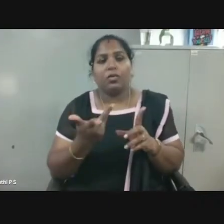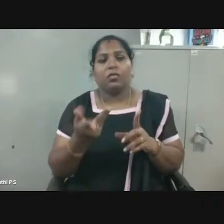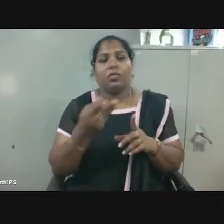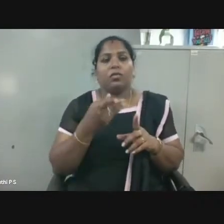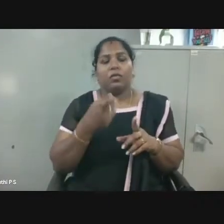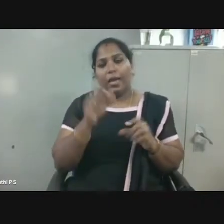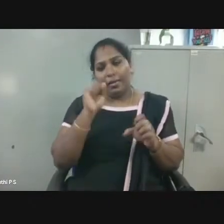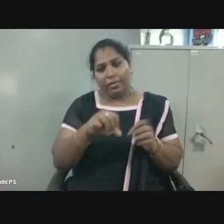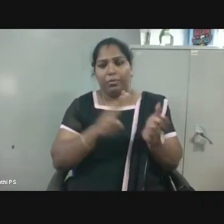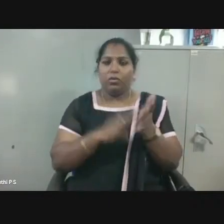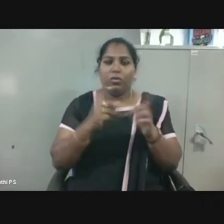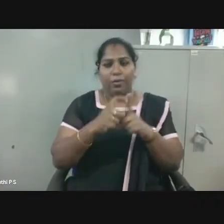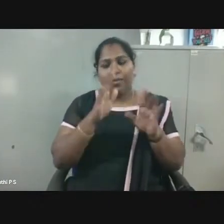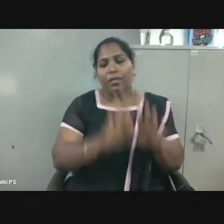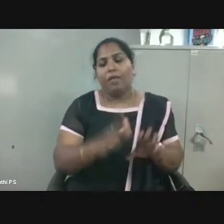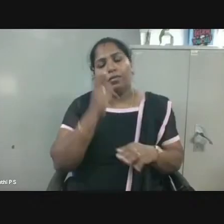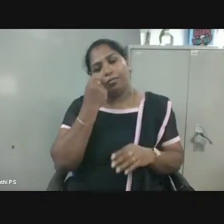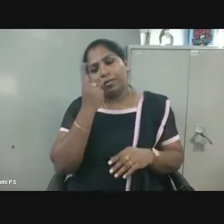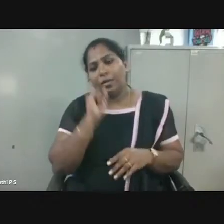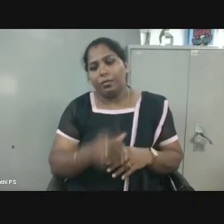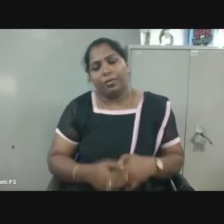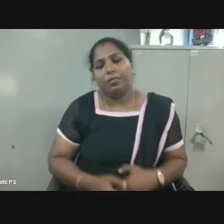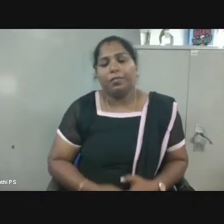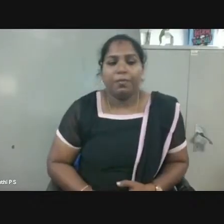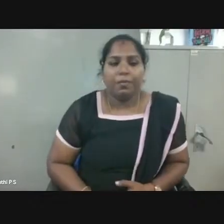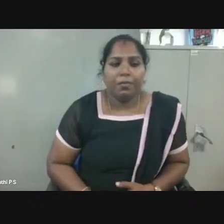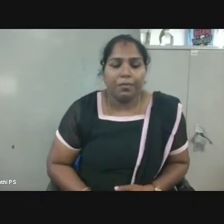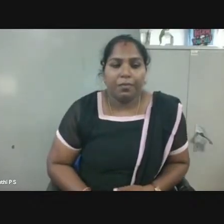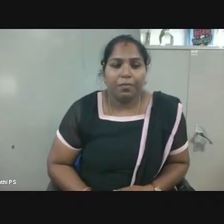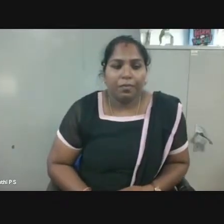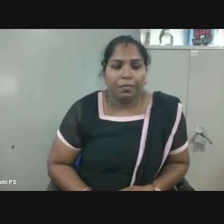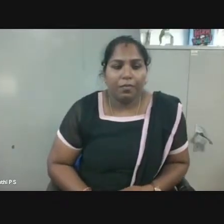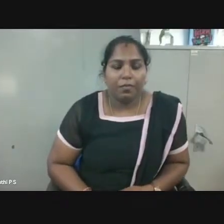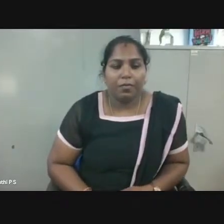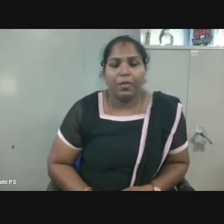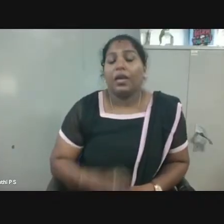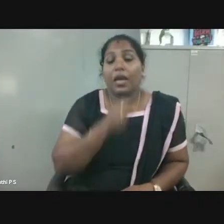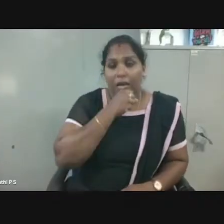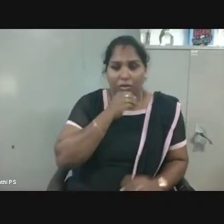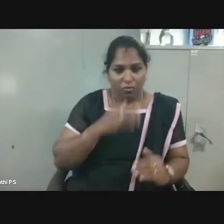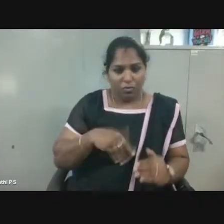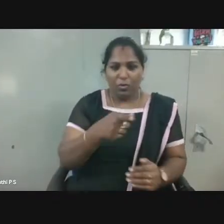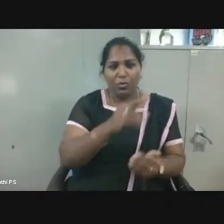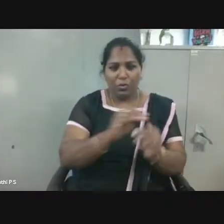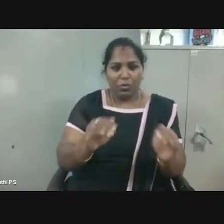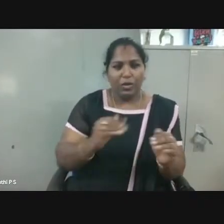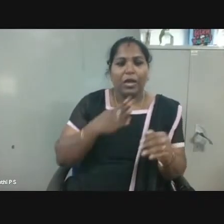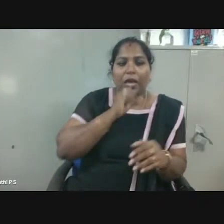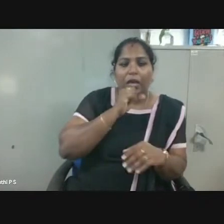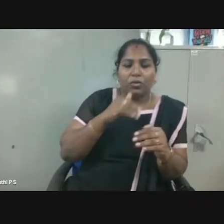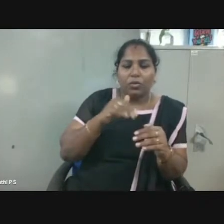മസ്കുലർ ഡിസ്ട്രോഫിയാണ് ഡയഗ്നോസ് ചെയ്യും. ഇതിന്റെ പുറമെ ഇവരുടെ വയസ്സ് കൂടുന്തോറും, ഇത് കുഞ്ഞു പിള്ളേരിലാണ് കാണുന്നത്, കുറച്ചുകൂടെ